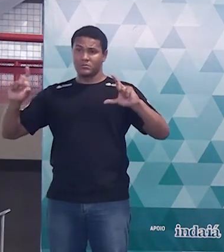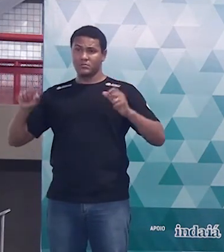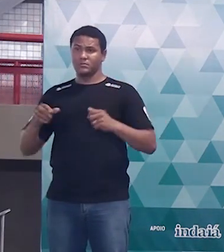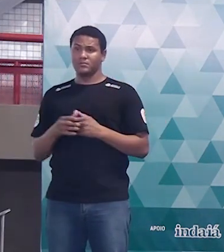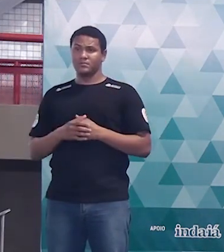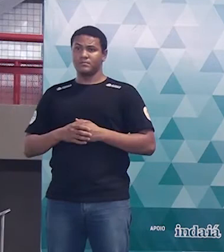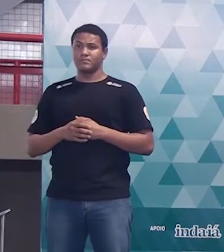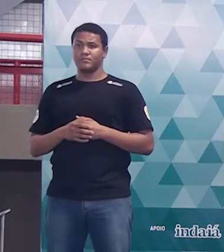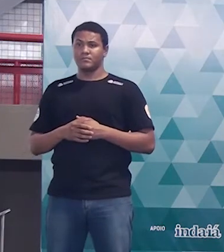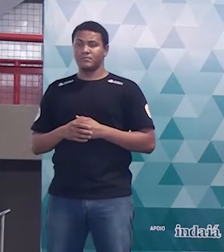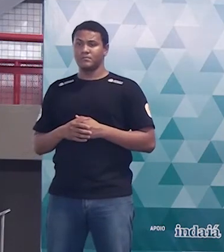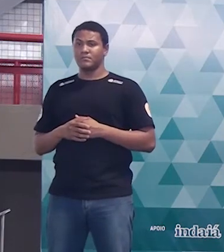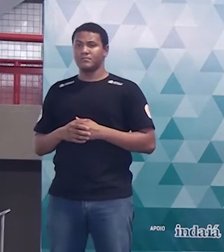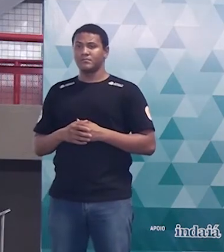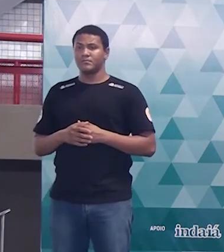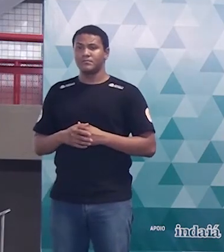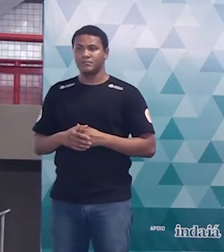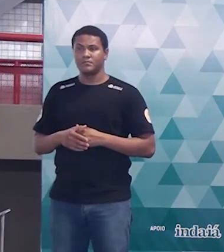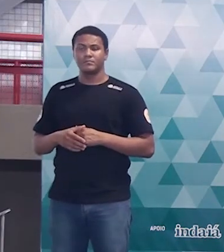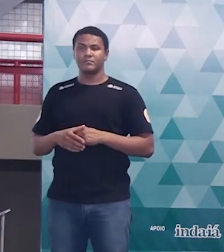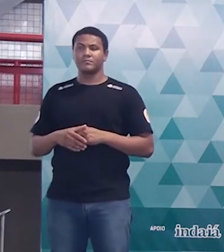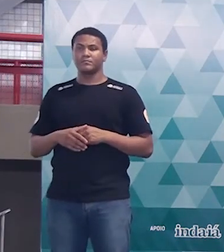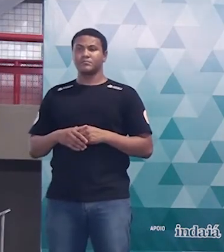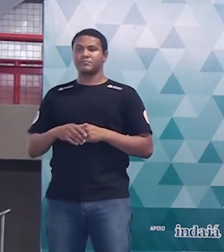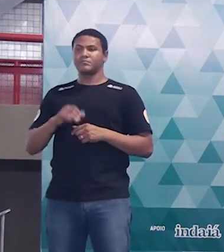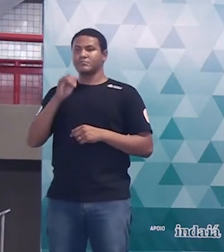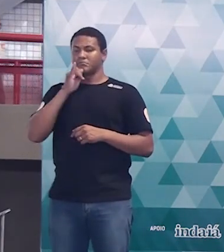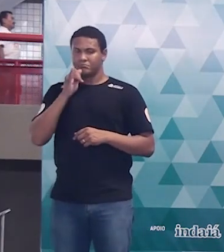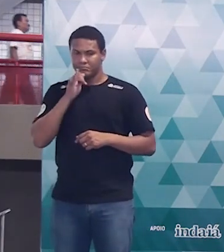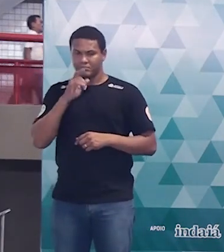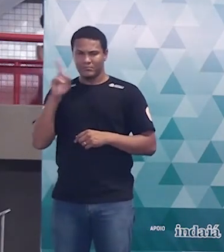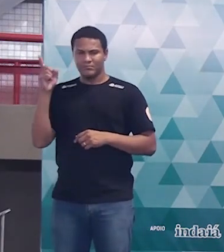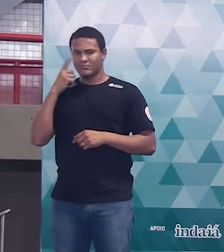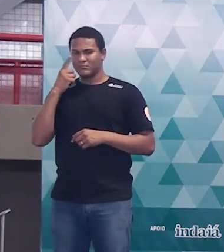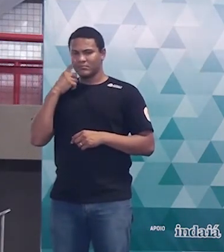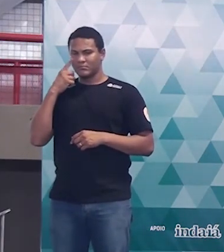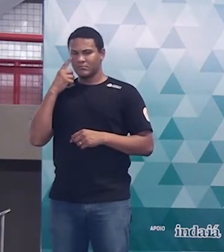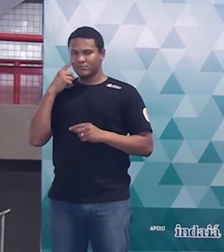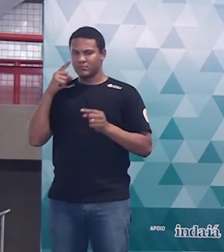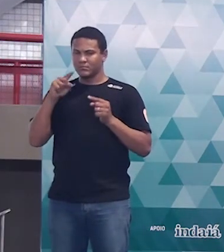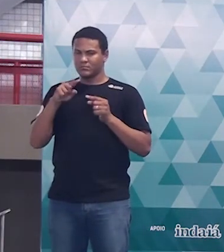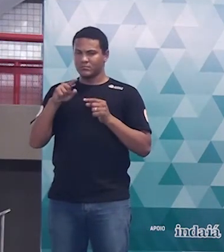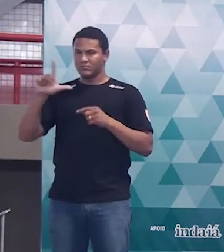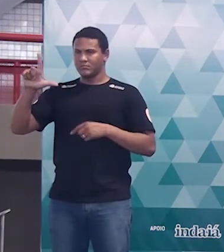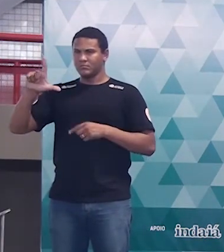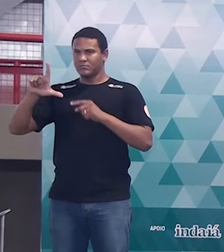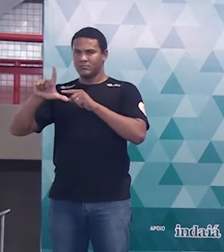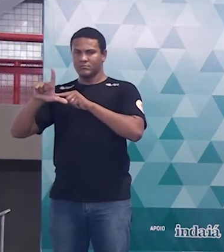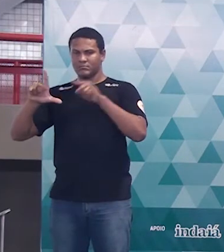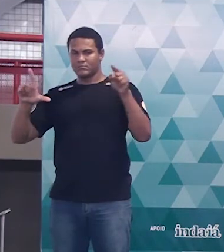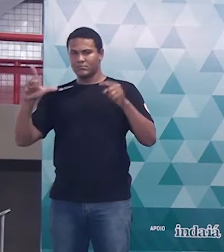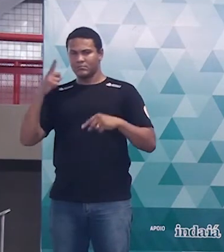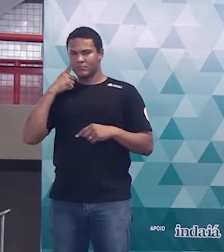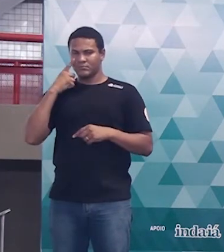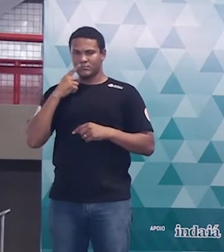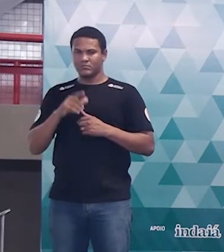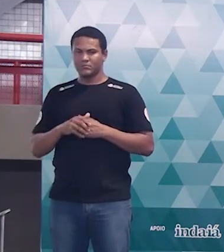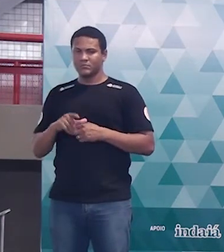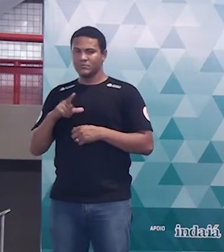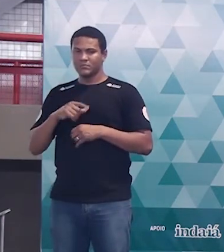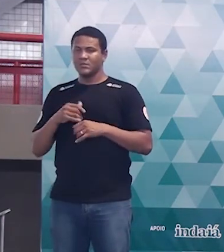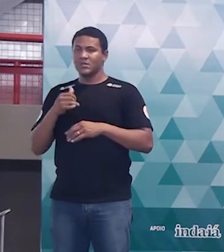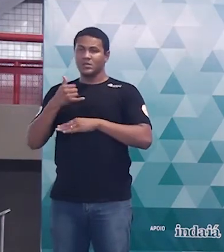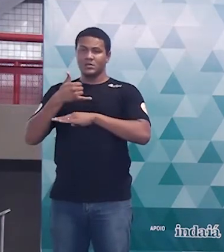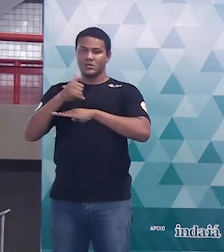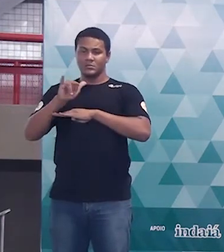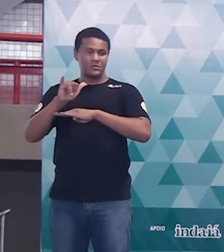Bom, este A que aí aparece, eu quero que você compare, por favor, a expressão y